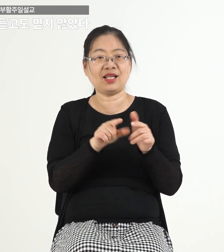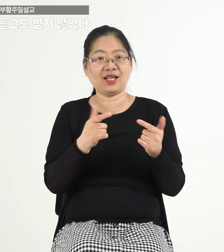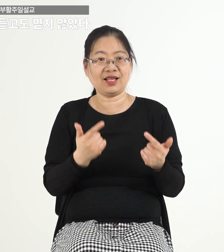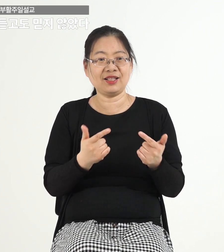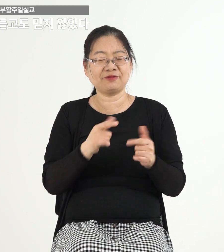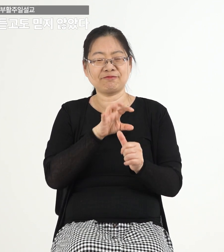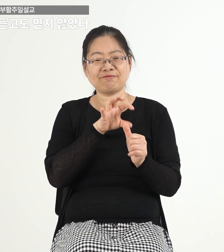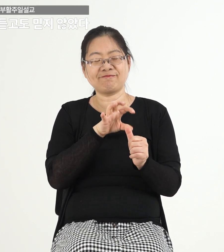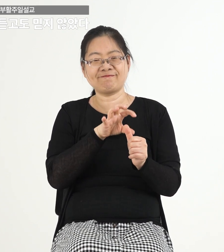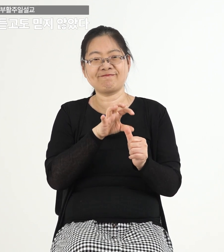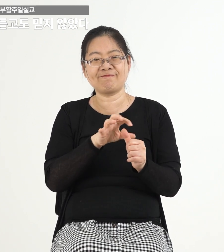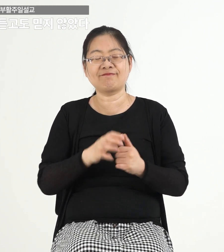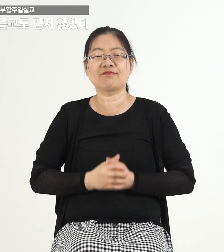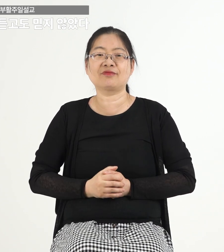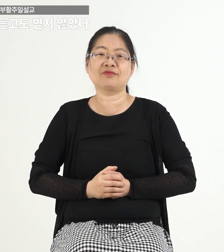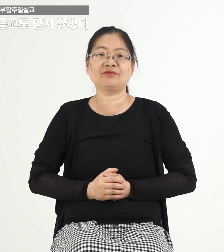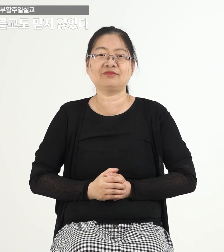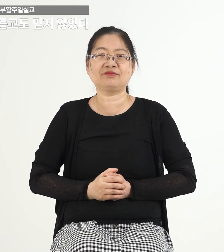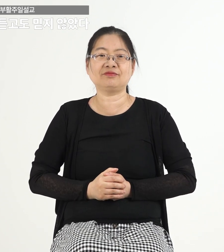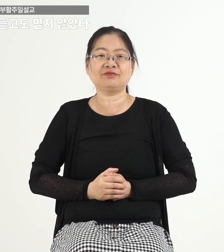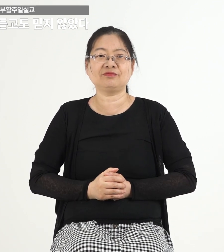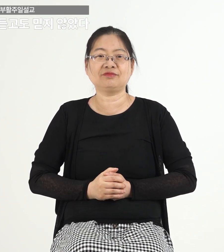아니함을 꾸짖었어요.